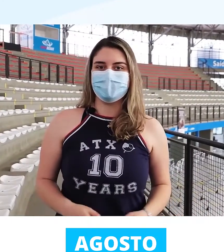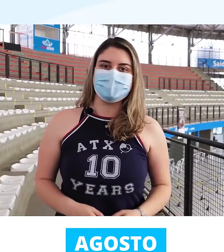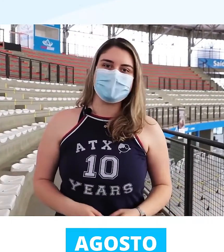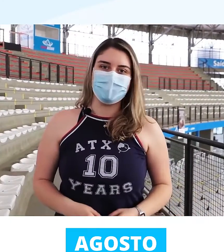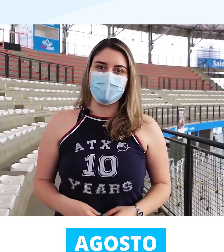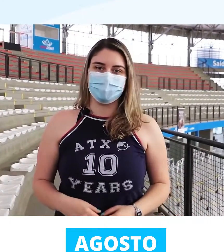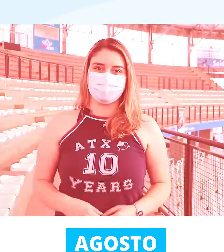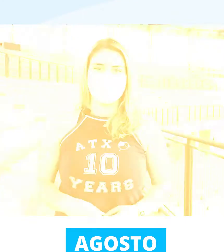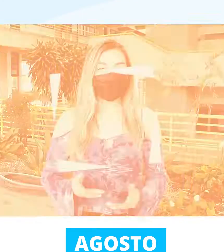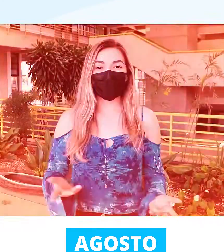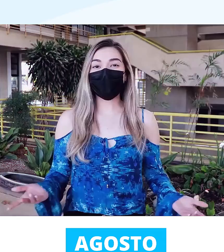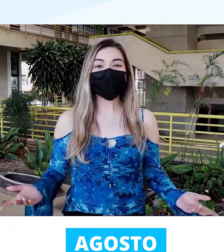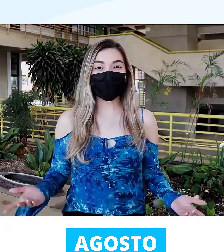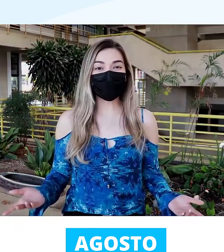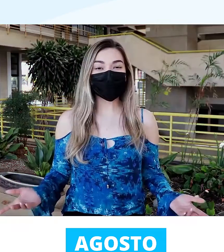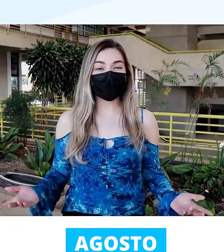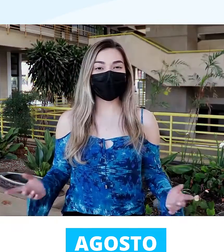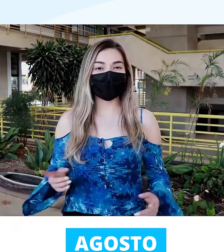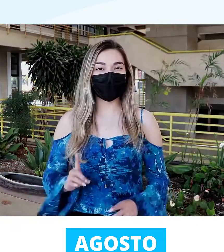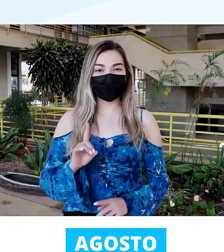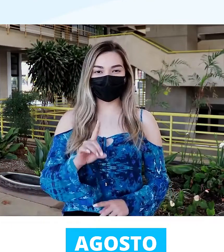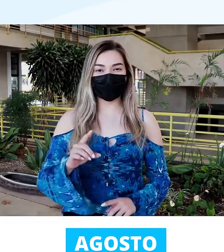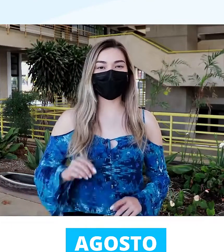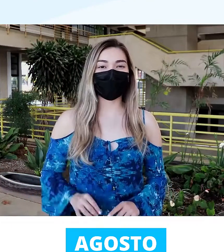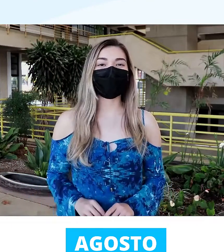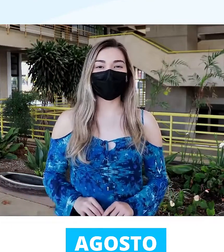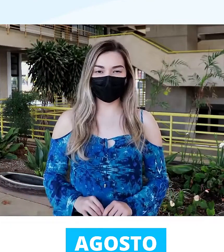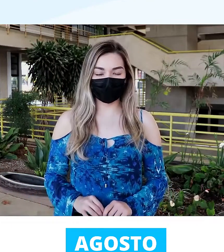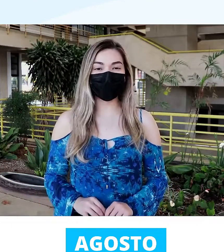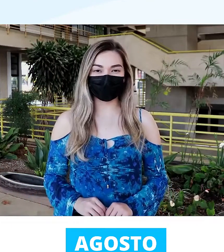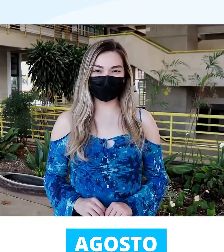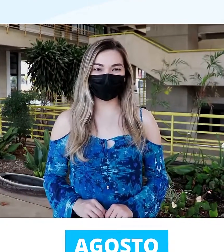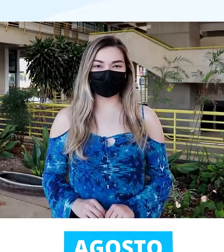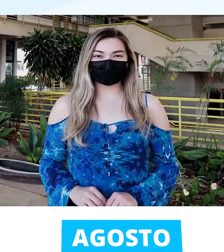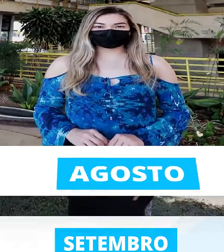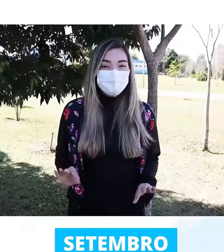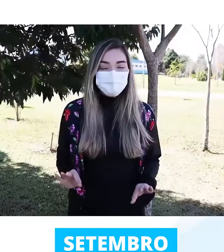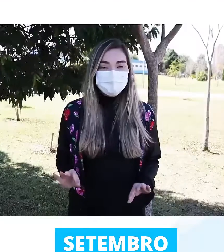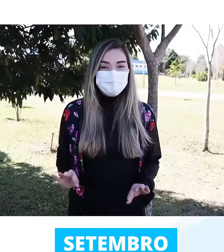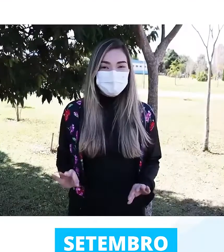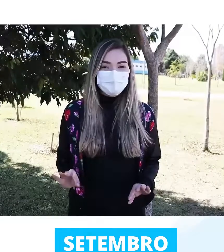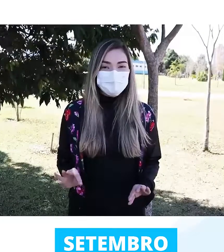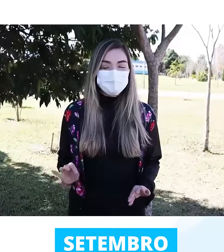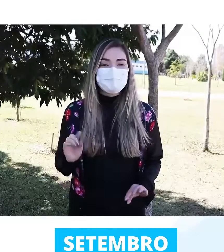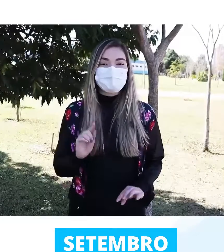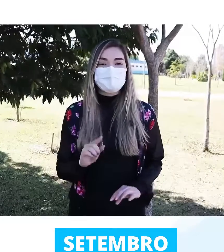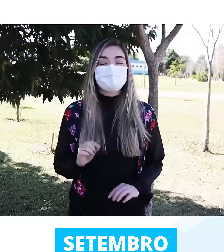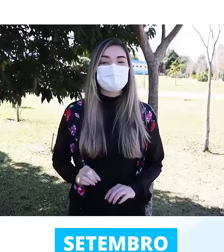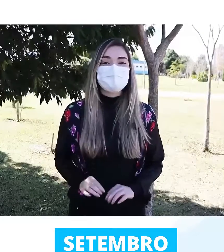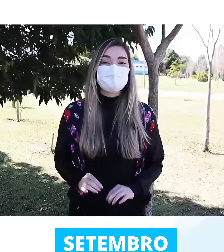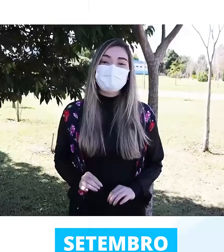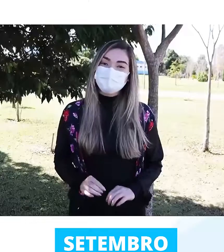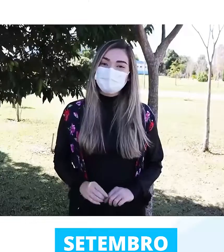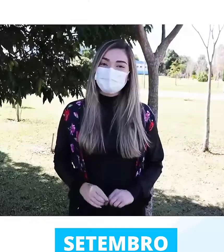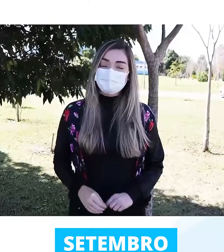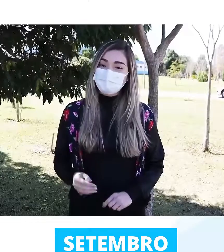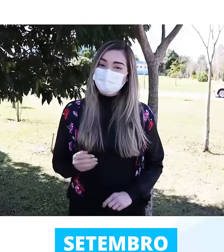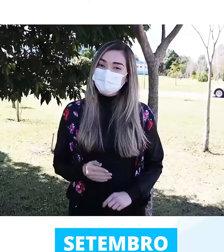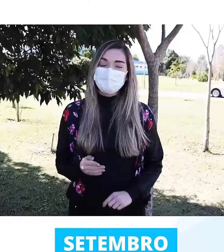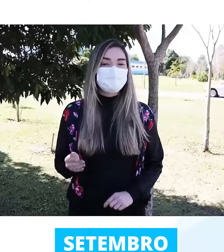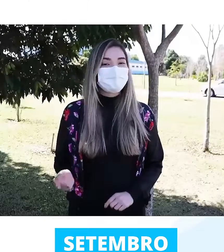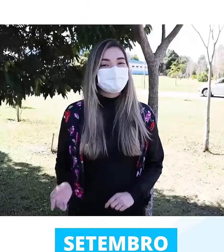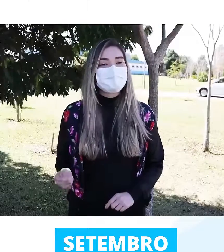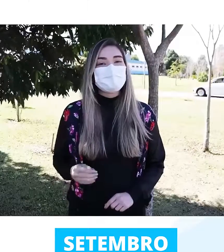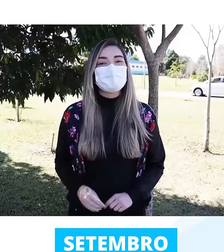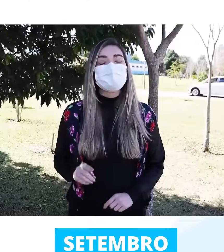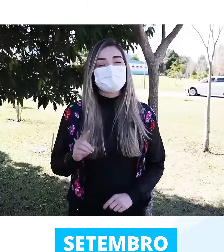contra a Covid-19. Pioneirismo nacional no investimento à primeira infância. Mutirão de segunda dose vacinação de adolescentes